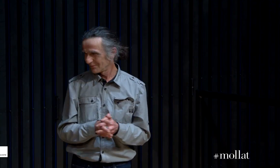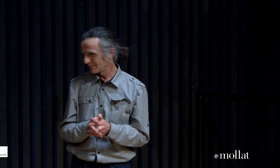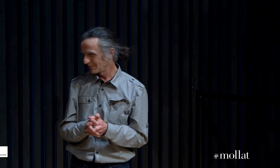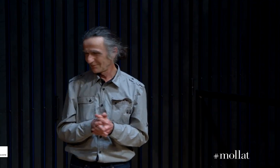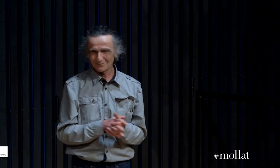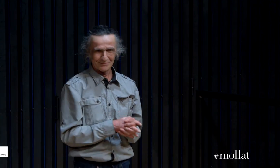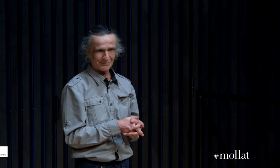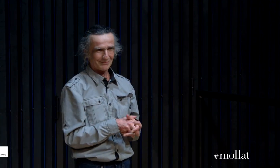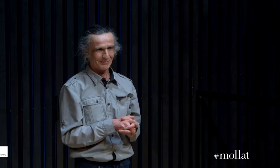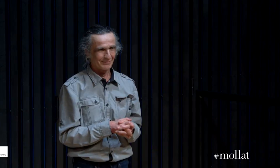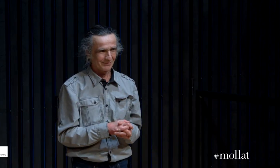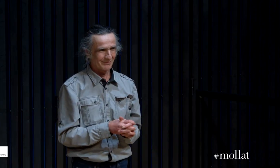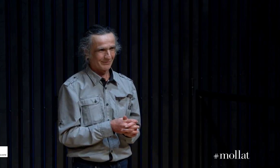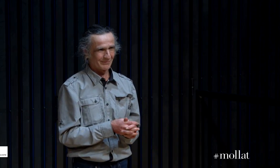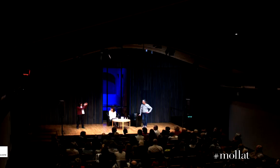vécu.